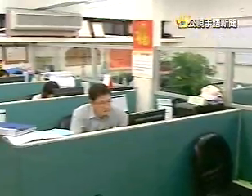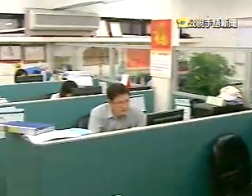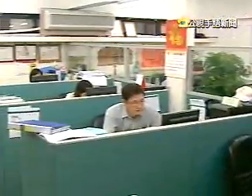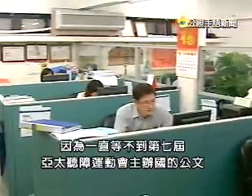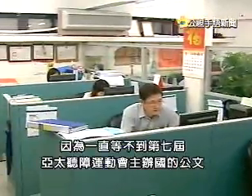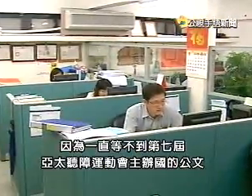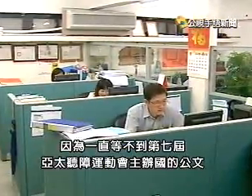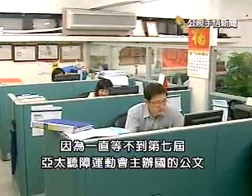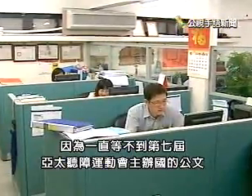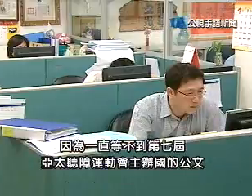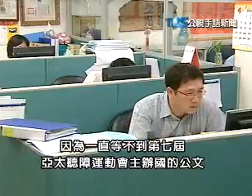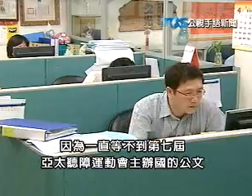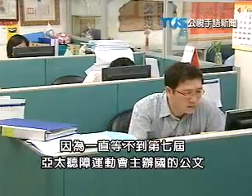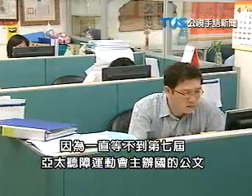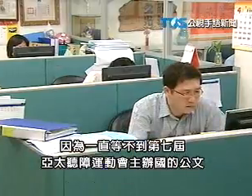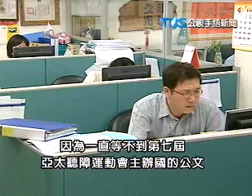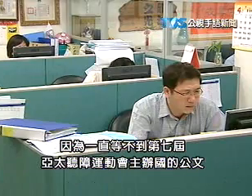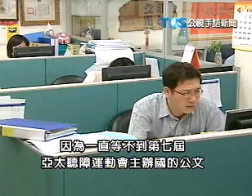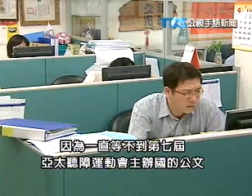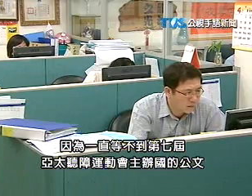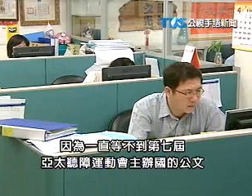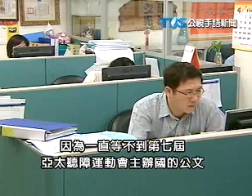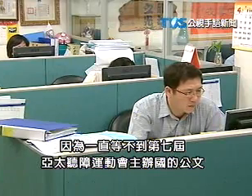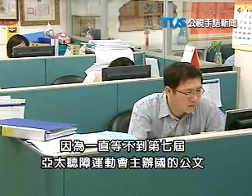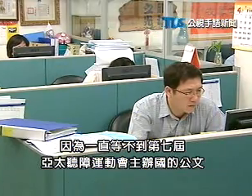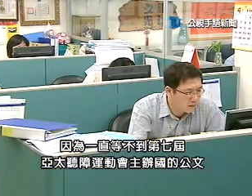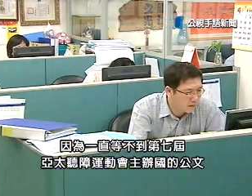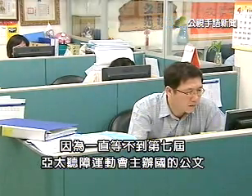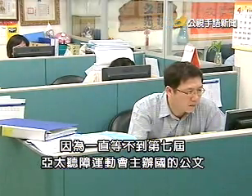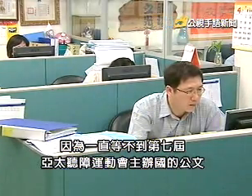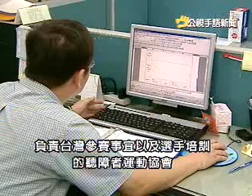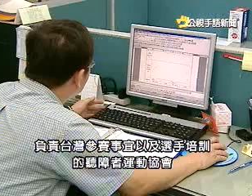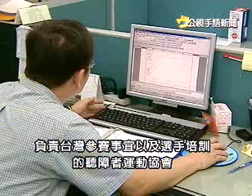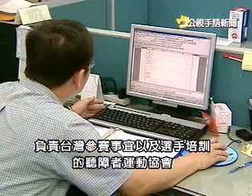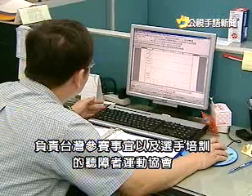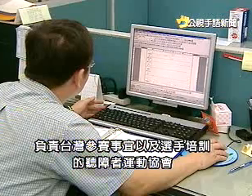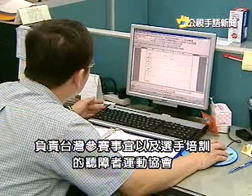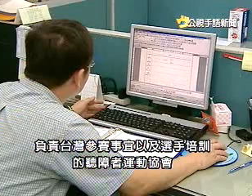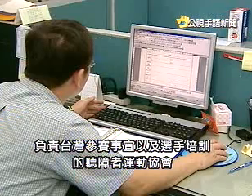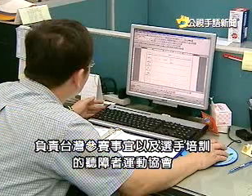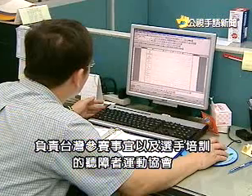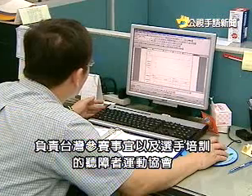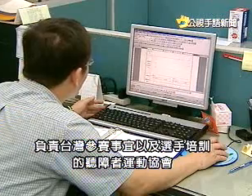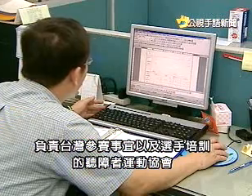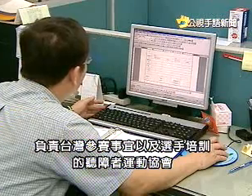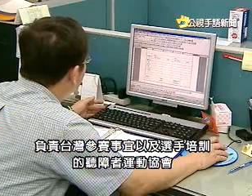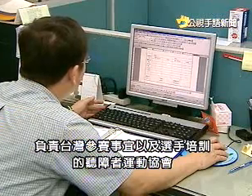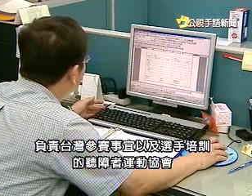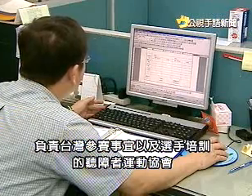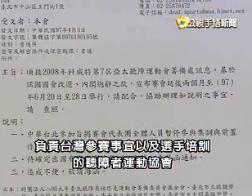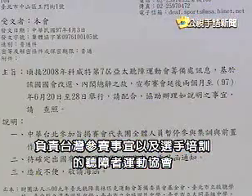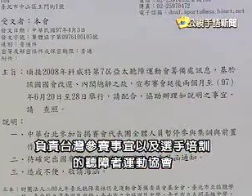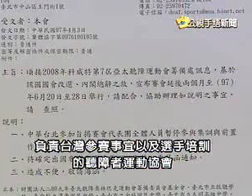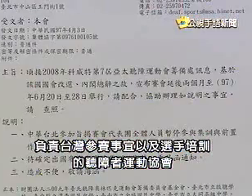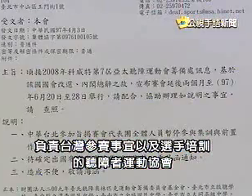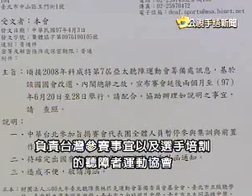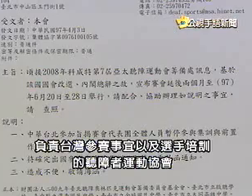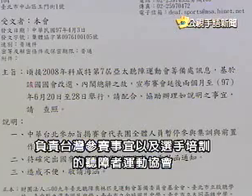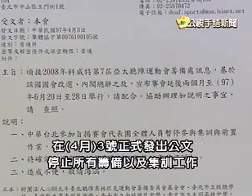为一直等不到第七届亚太听障运动会主办国的公文，负责台湾参赛事宜以及选手培训的听障者运动协会在3